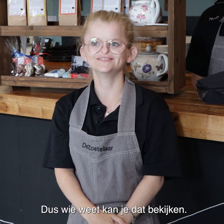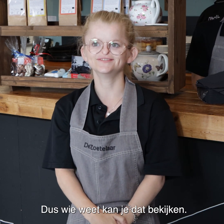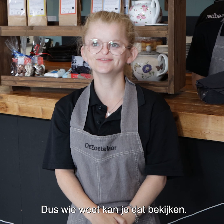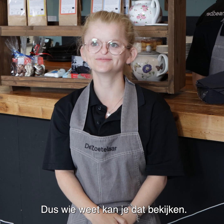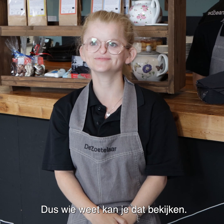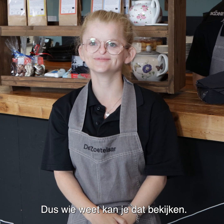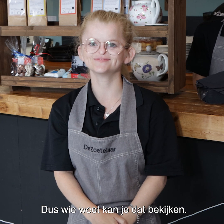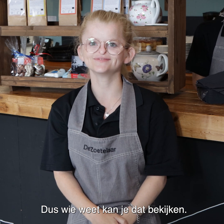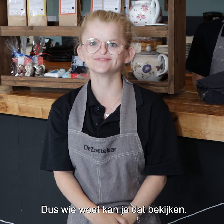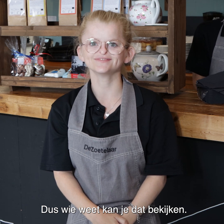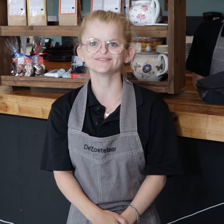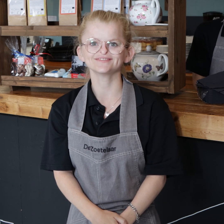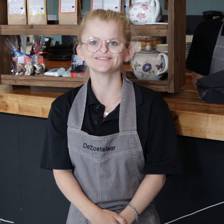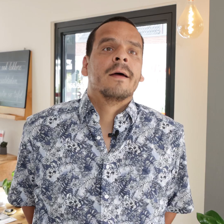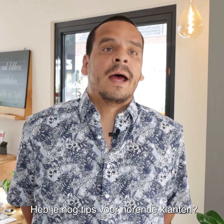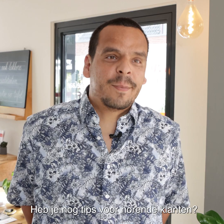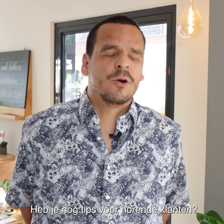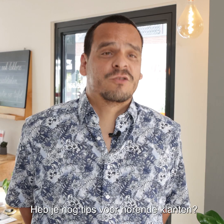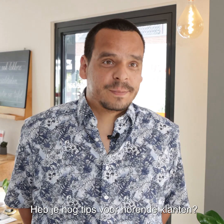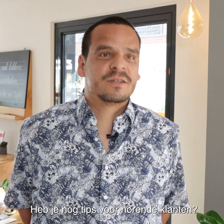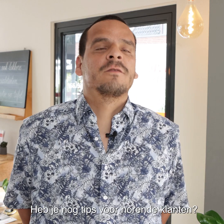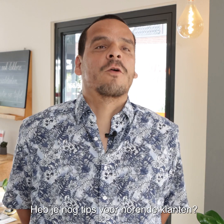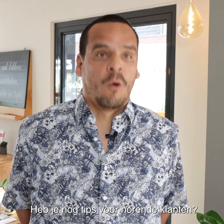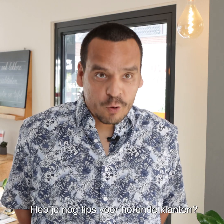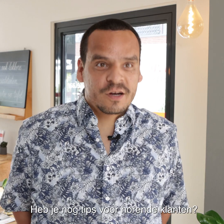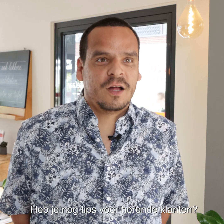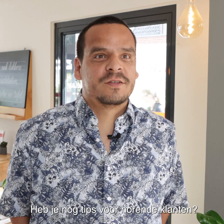Dus wie weet kan je dat bekijken. Heb je nog tips voor horende klanten?